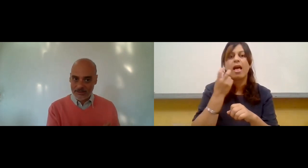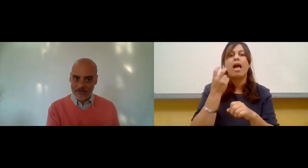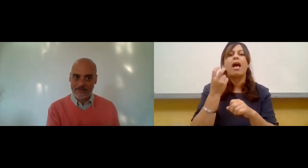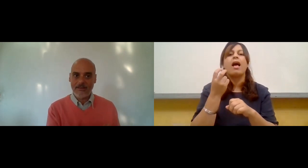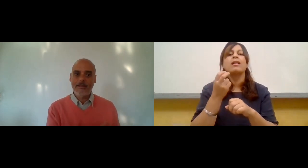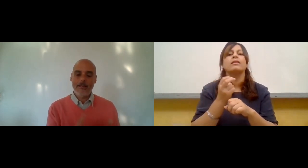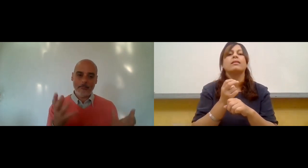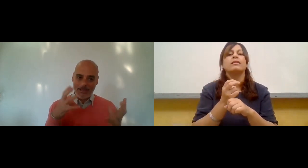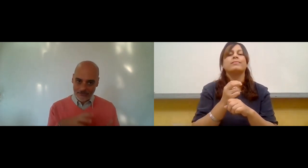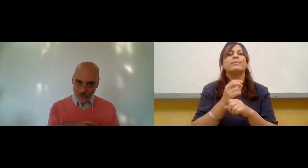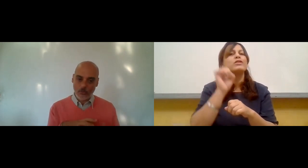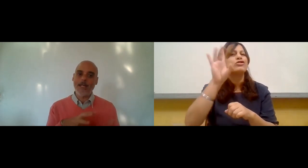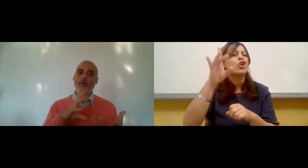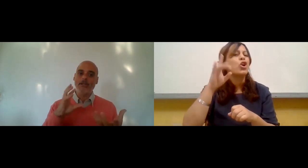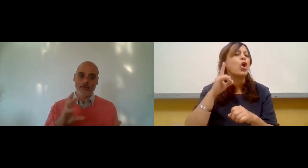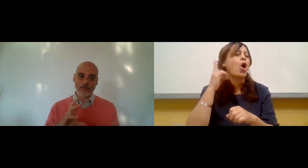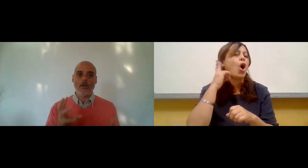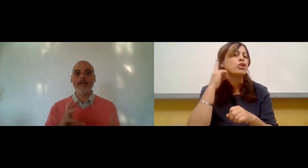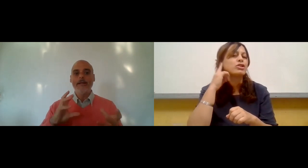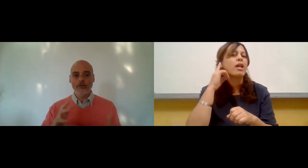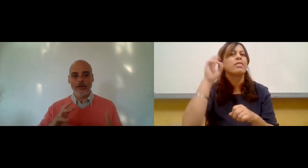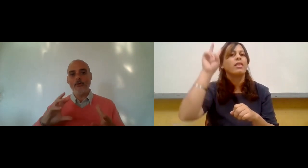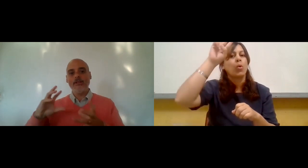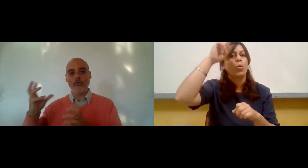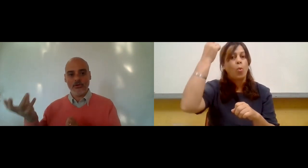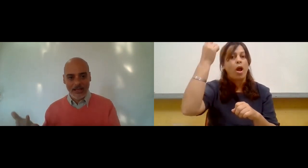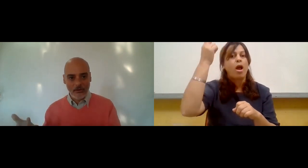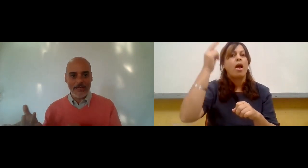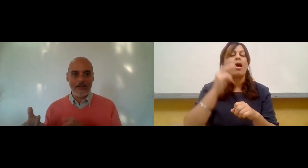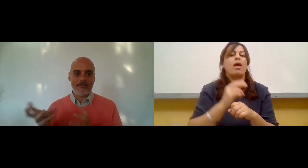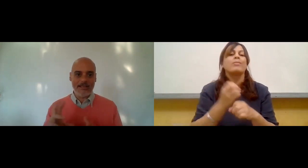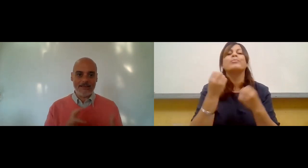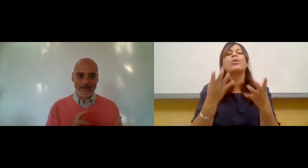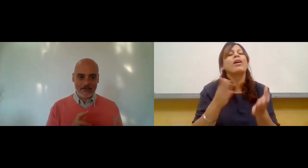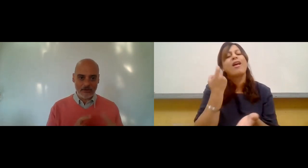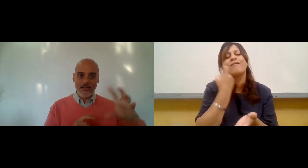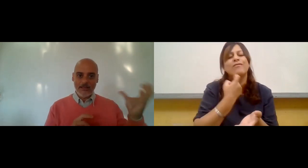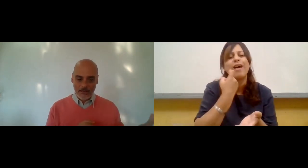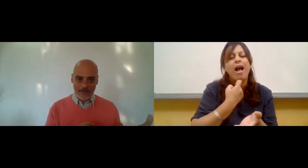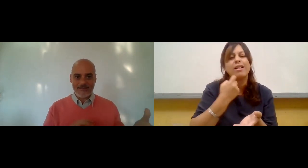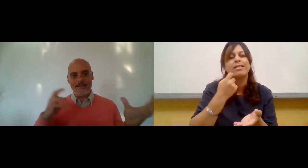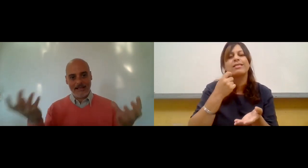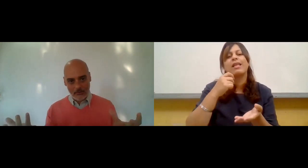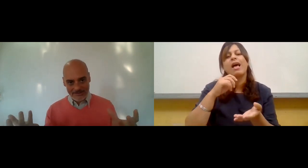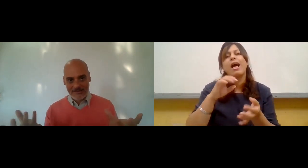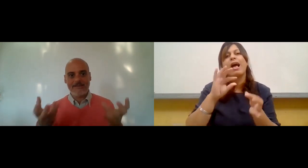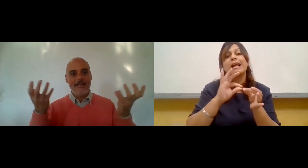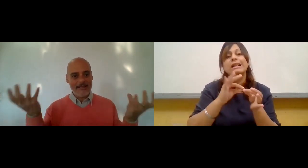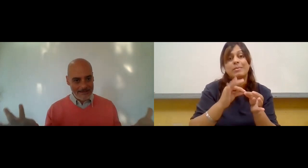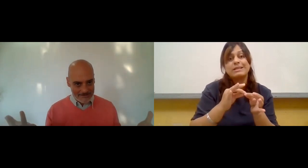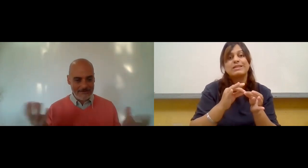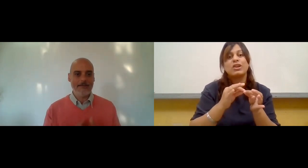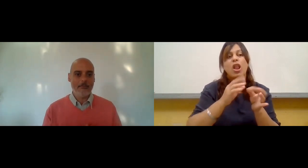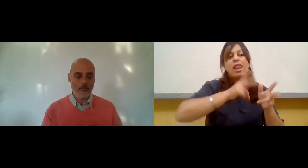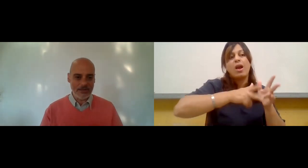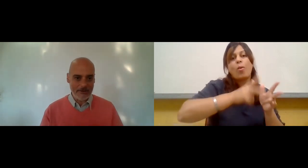para oyentes, para el caso de Uruguay, porque todavía Uruguay no hemos incursionado en lo que sería la interpretación lengua de señas a lengua de señas, que